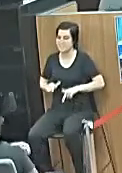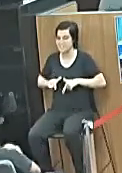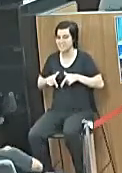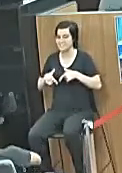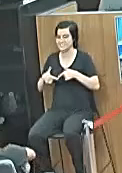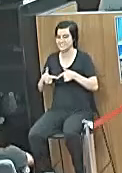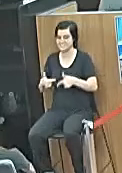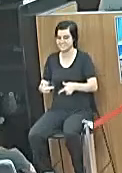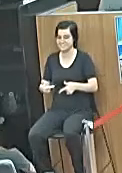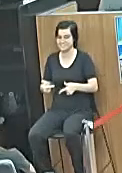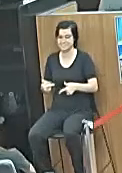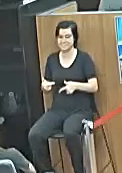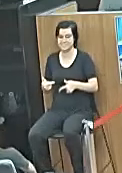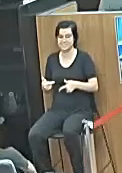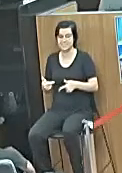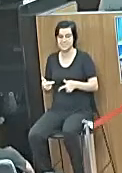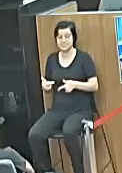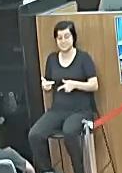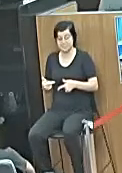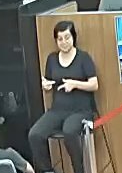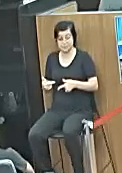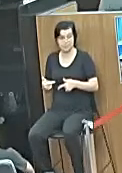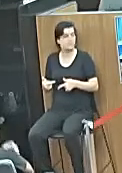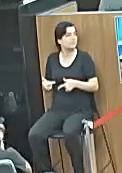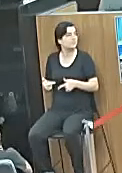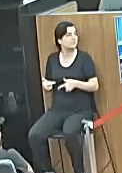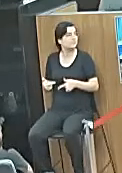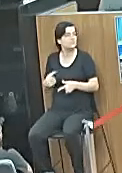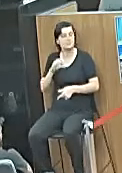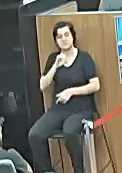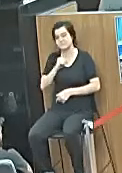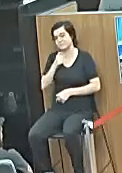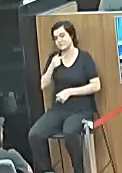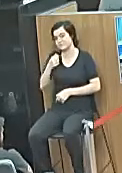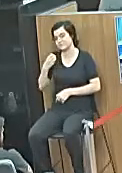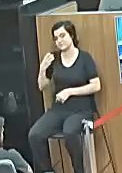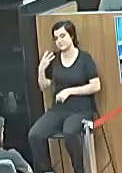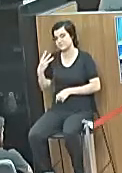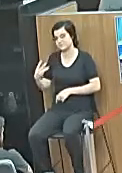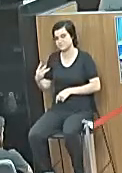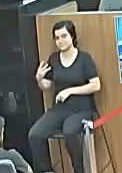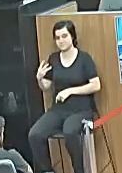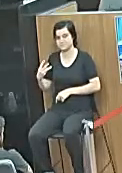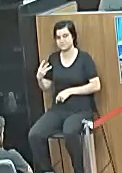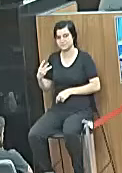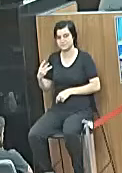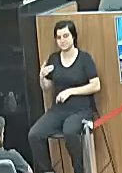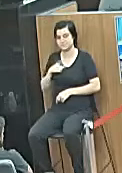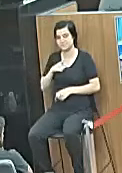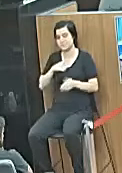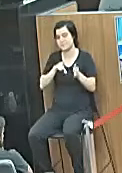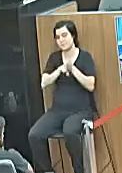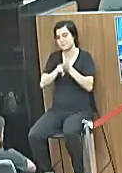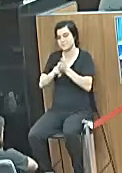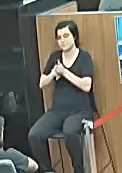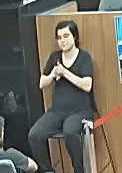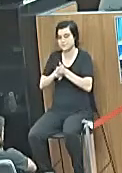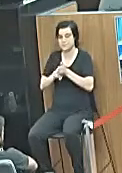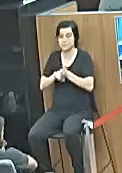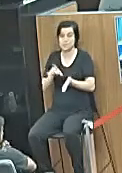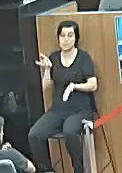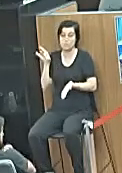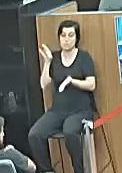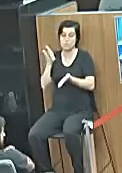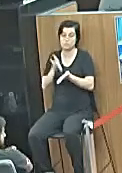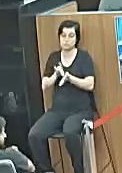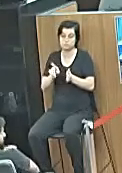no ano os programas eram 64 03 07 três destinados a realizar pesquisas sobre a origem destino de do